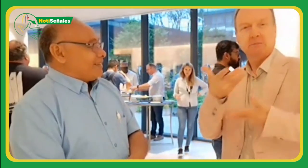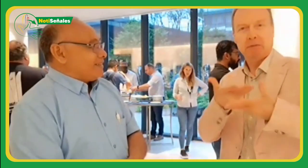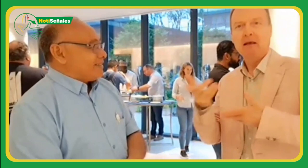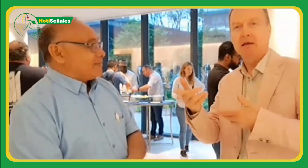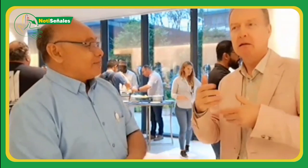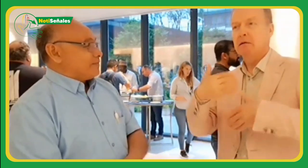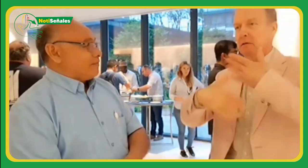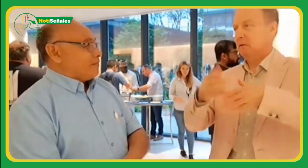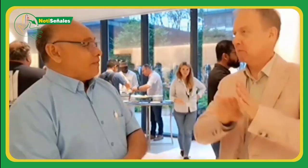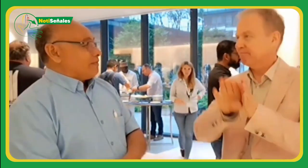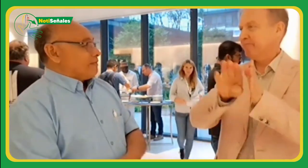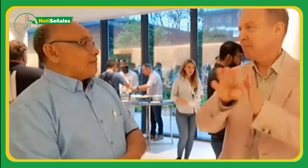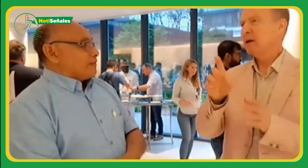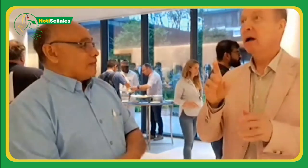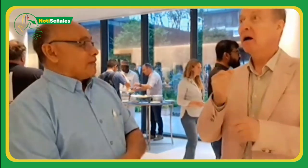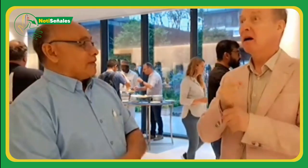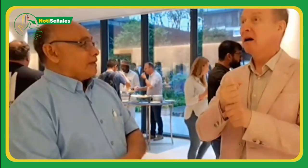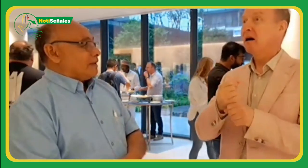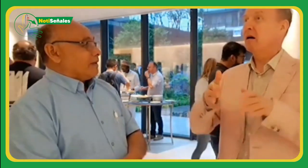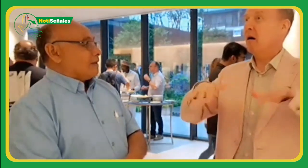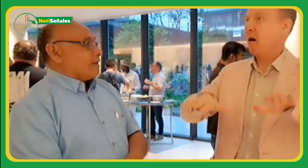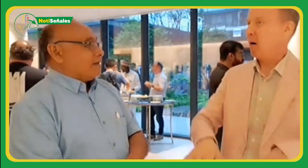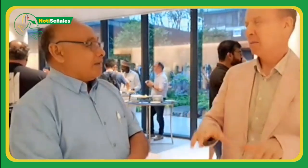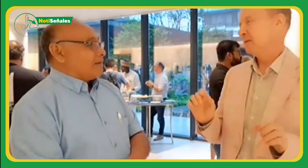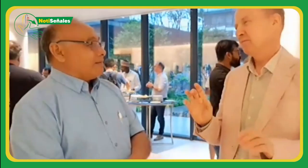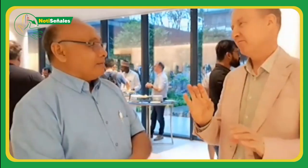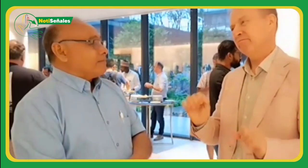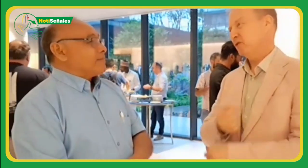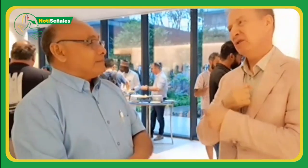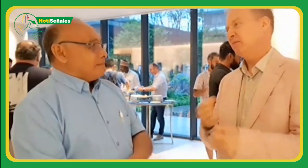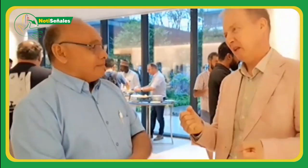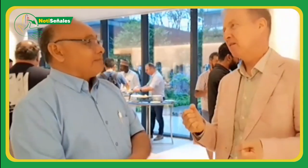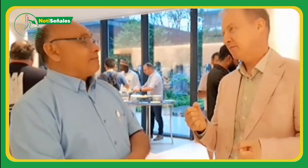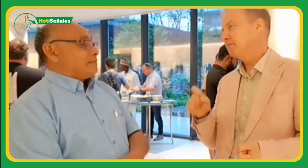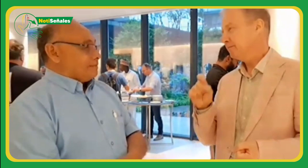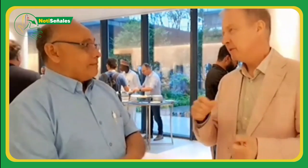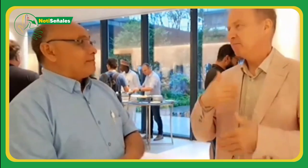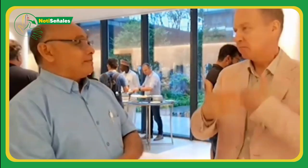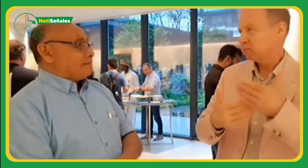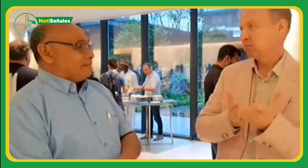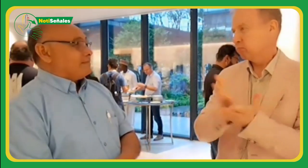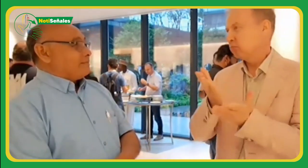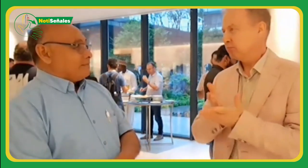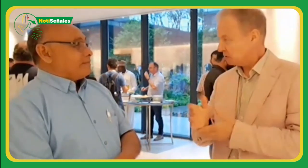me alegra que me cuentes eso que sigan creciendo desarrollándose el trabajo no puede detenerse es imposible